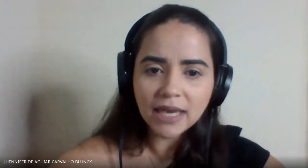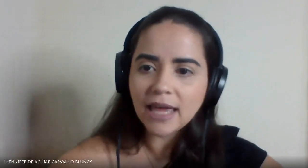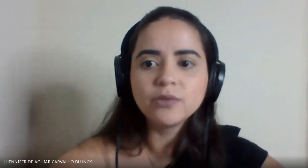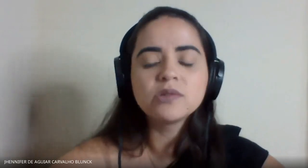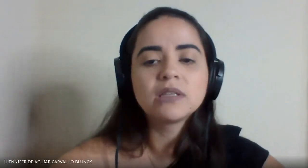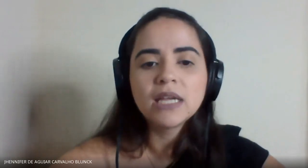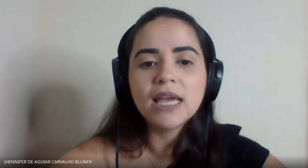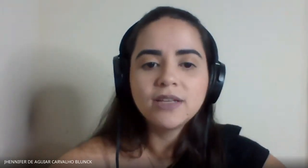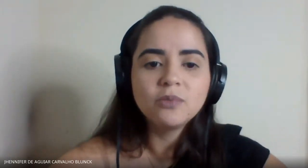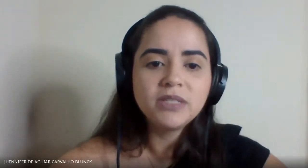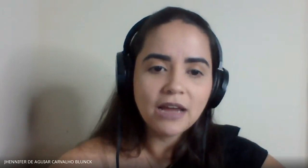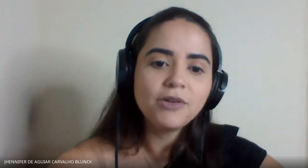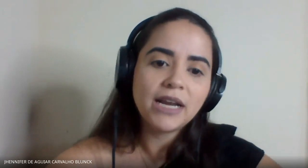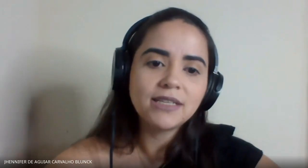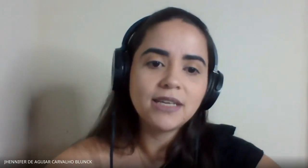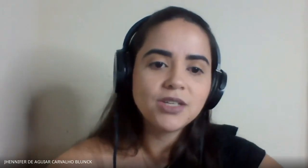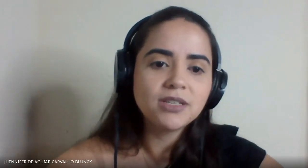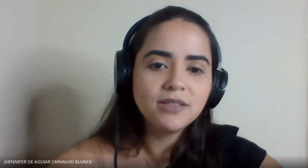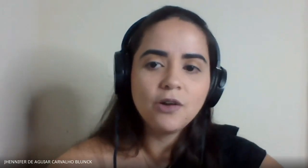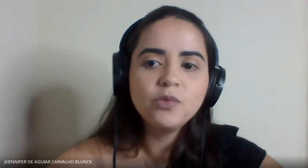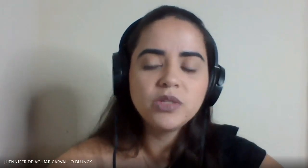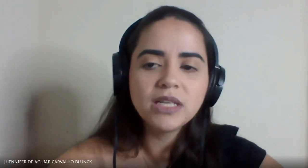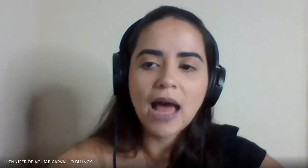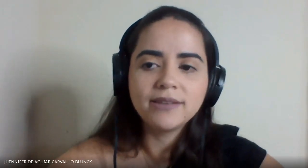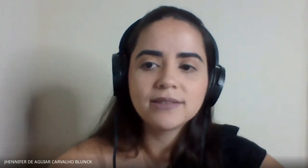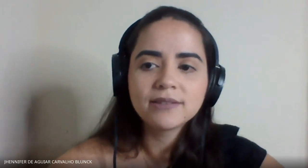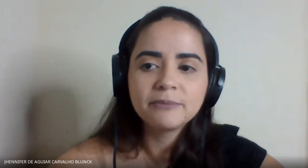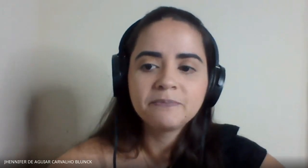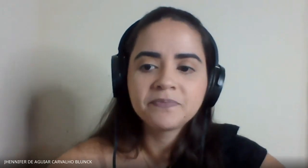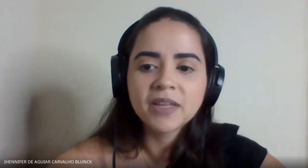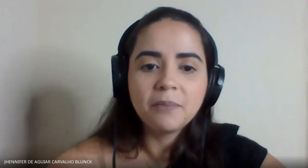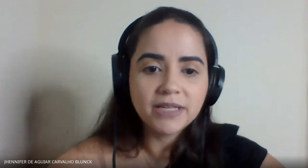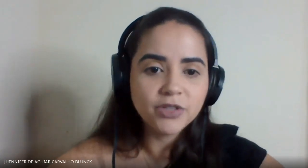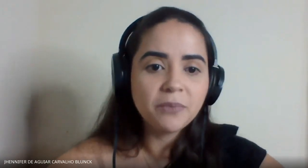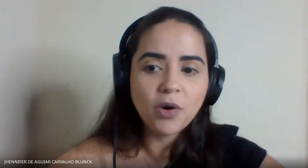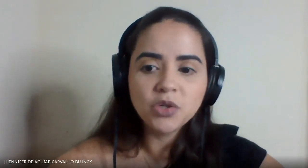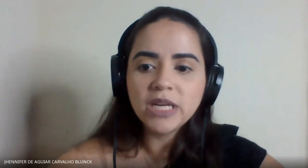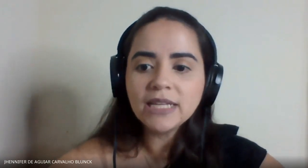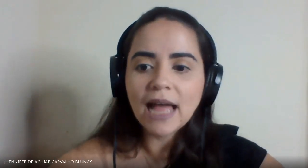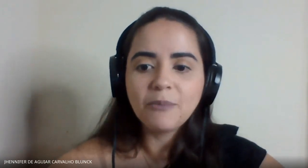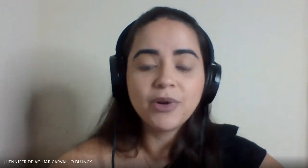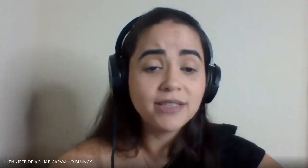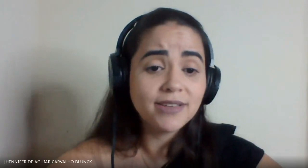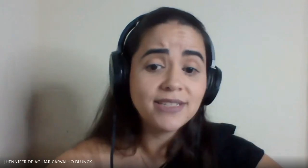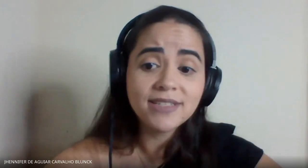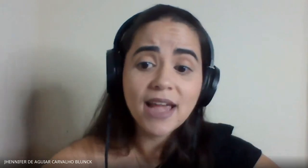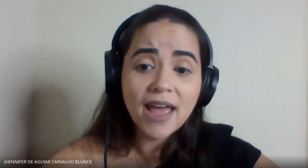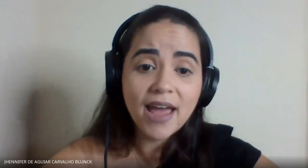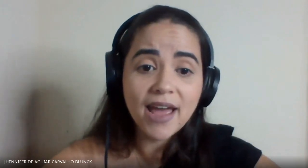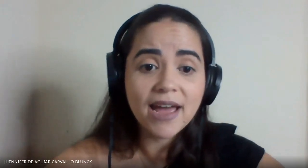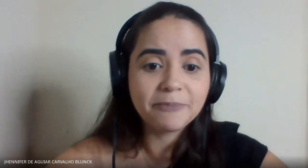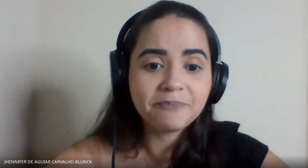sendo pequenos. Eles observam características e dão os sinais. Mas você pode orientar, porque às